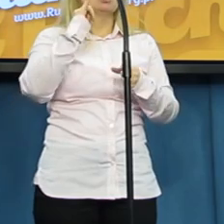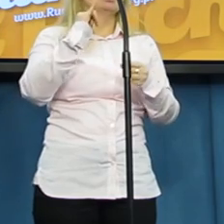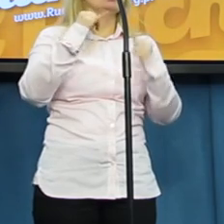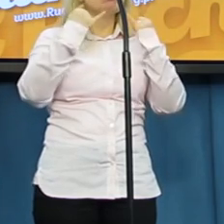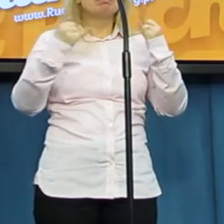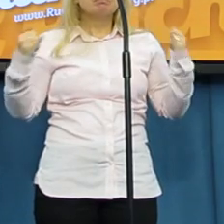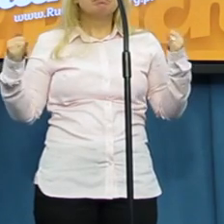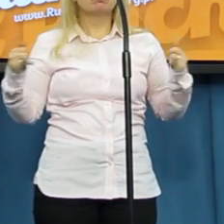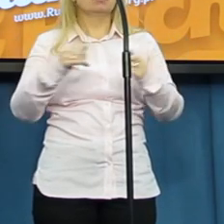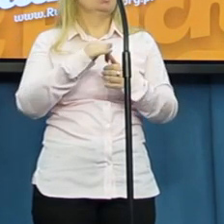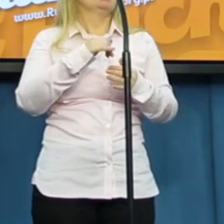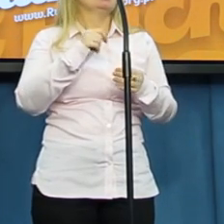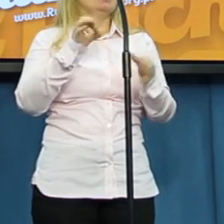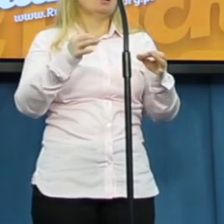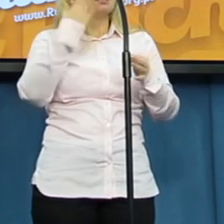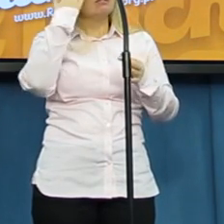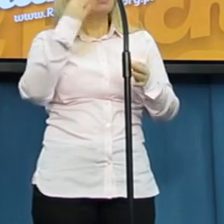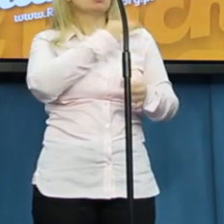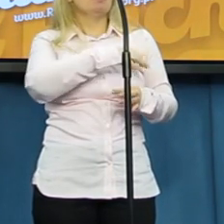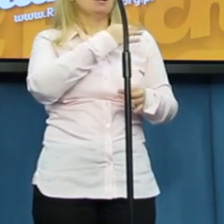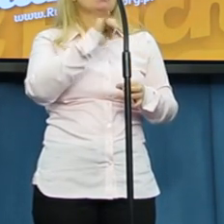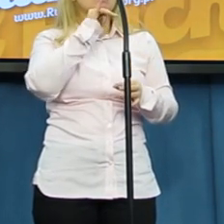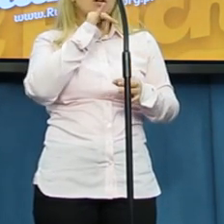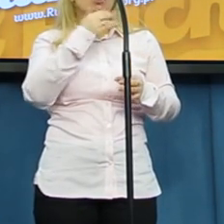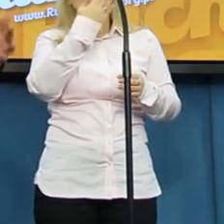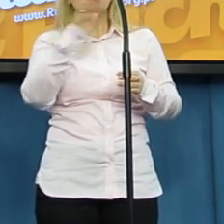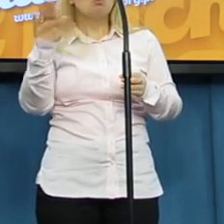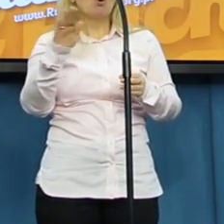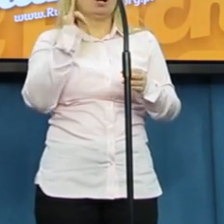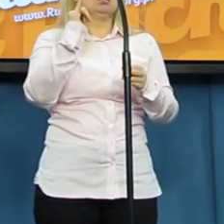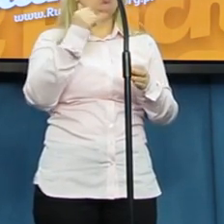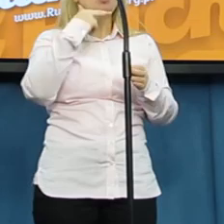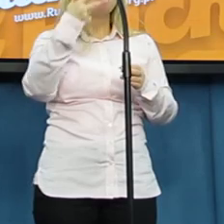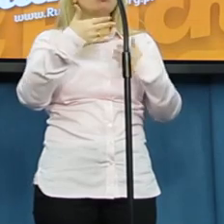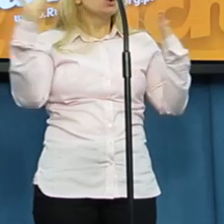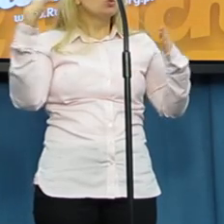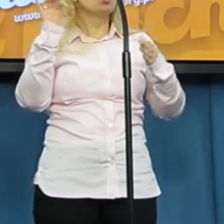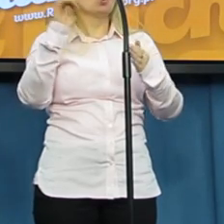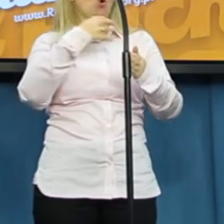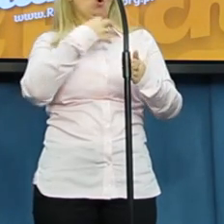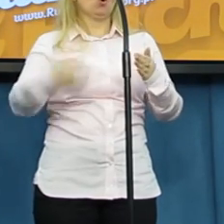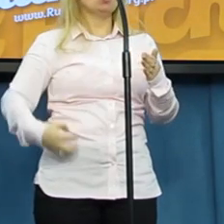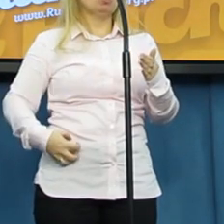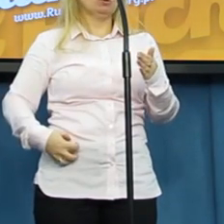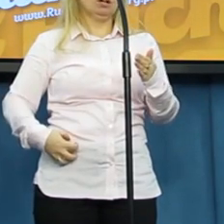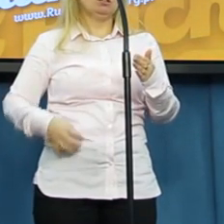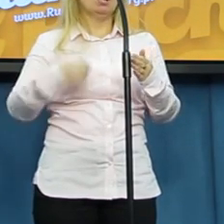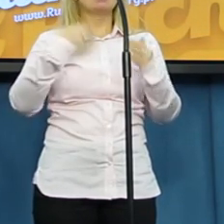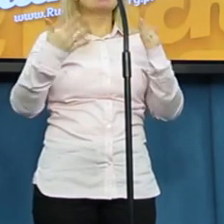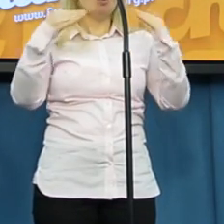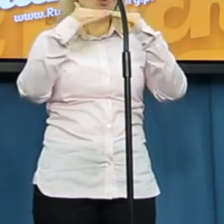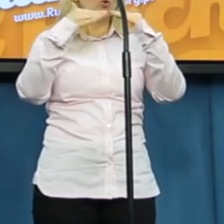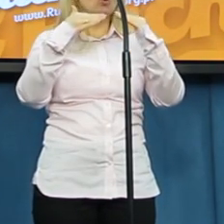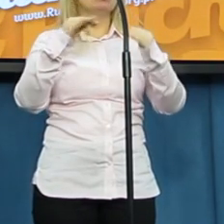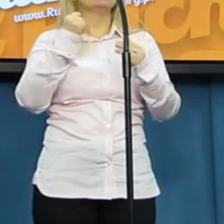bardzo, bardzo dużo zrobił, bardzo dużo powiedział w sprawach gospodarczych. Chciałbym, aby zostało to skonfrontowane z tym, co mówią europejscy socjaliści. Jest